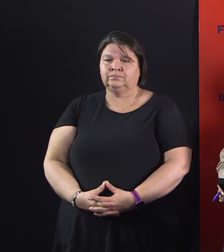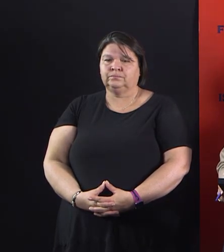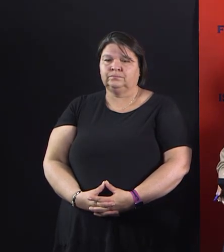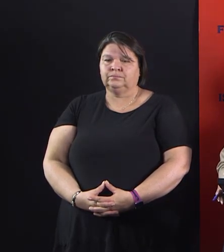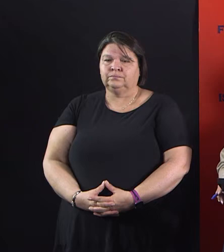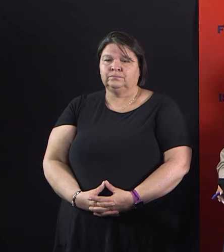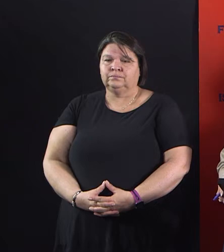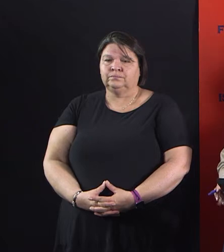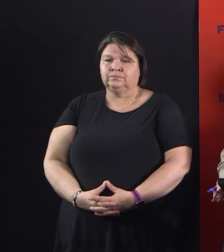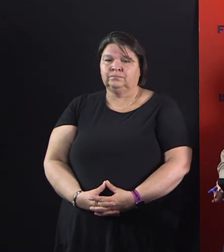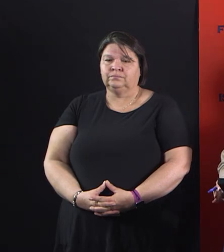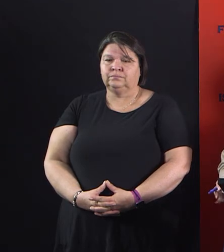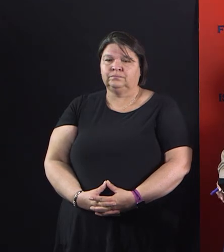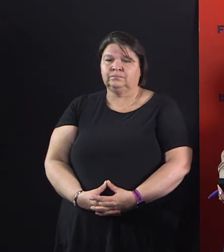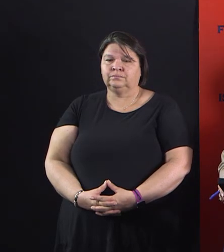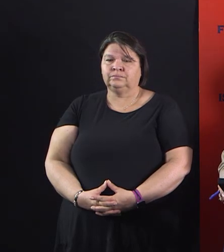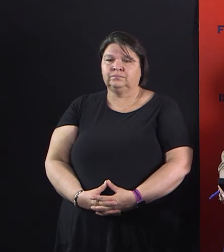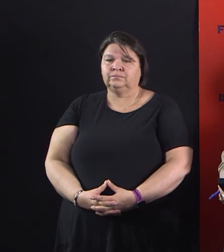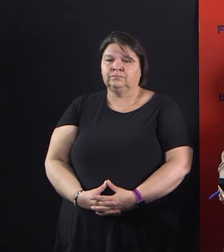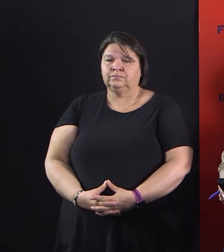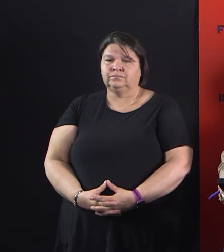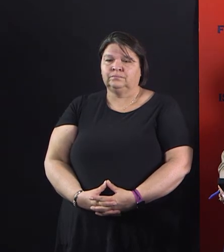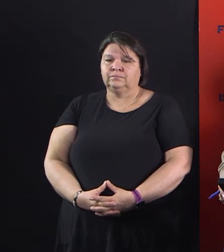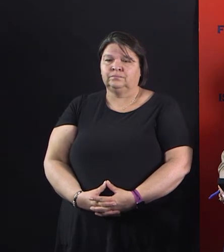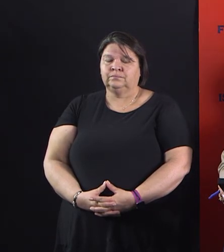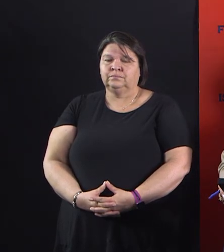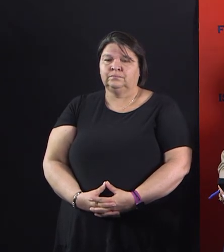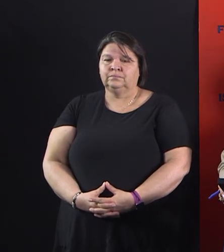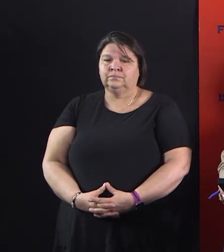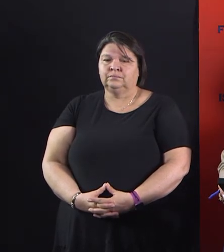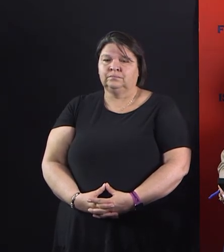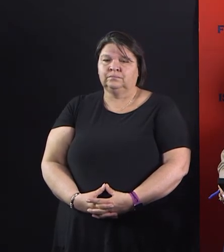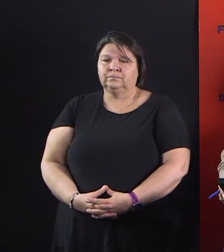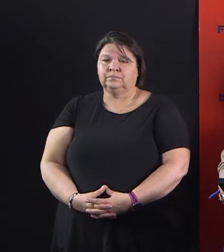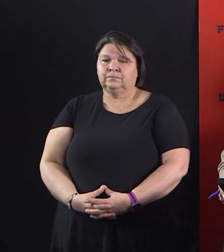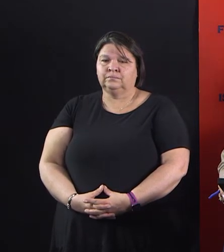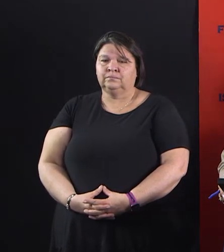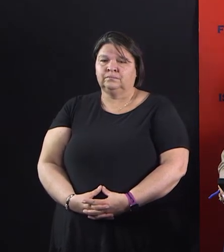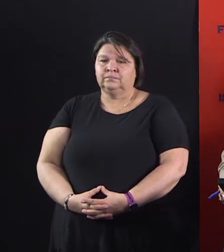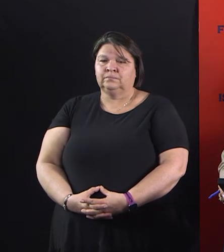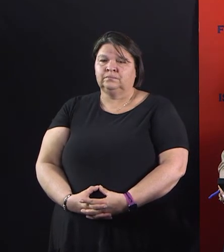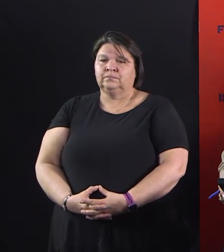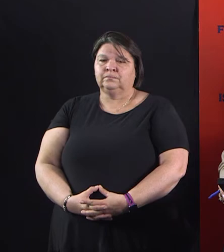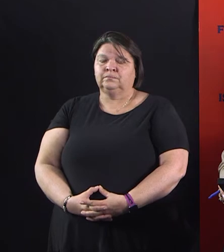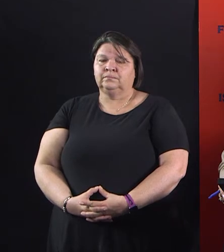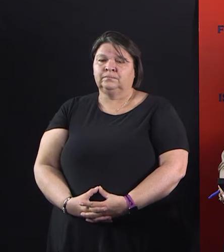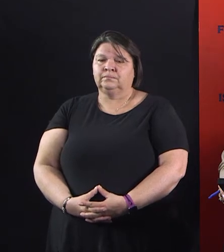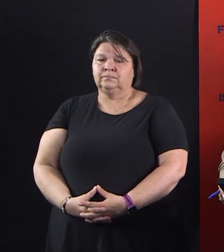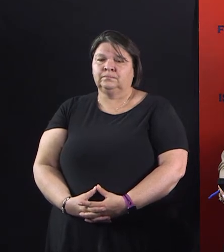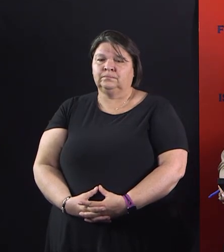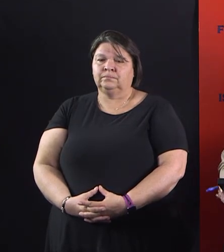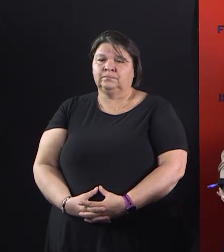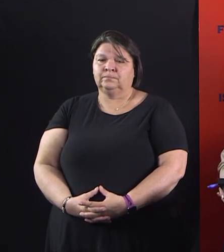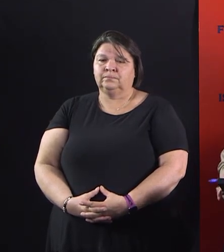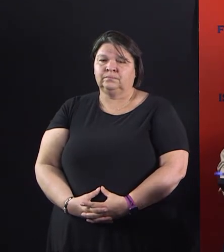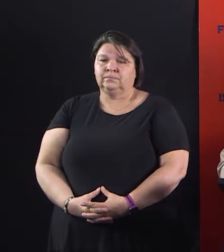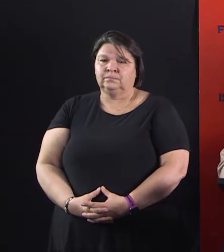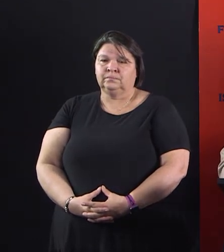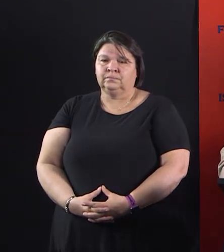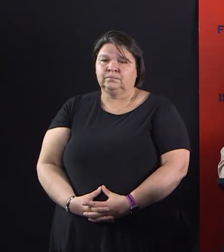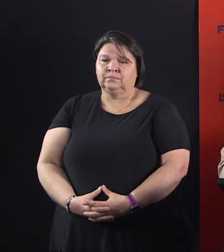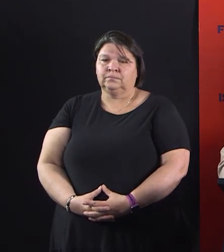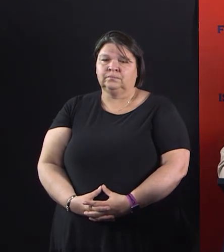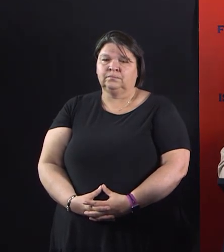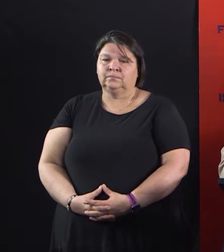las calles. Al contrario, los oficiales siguen patrullando y respondiendo a llamadas del 911 para asistir al